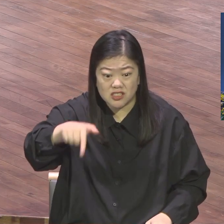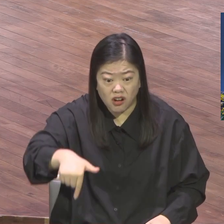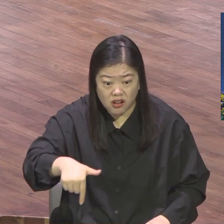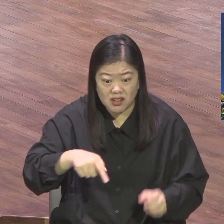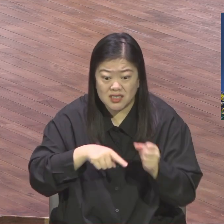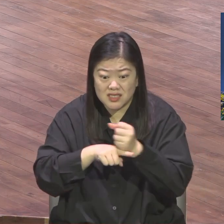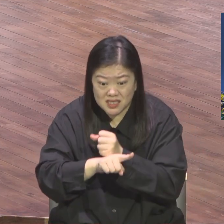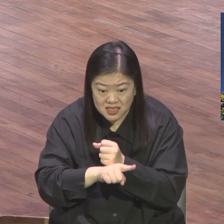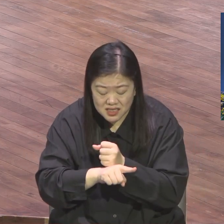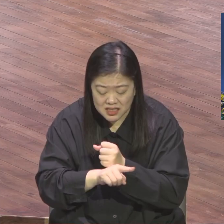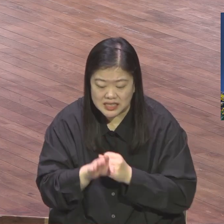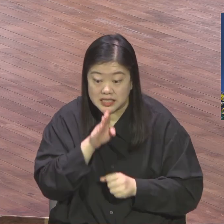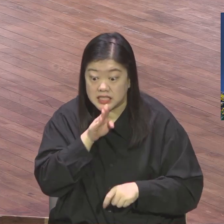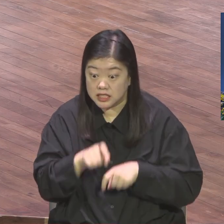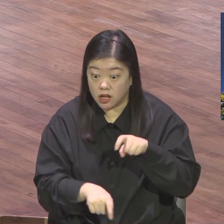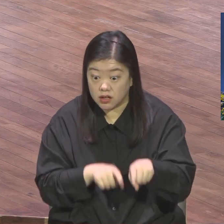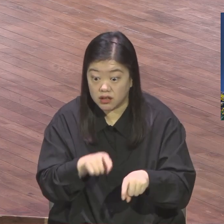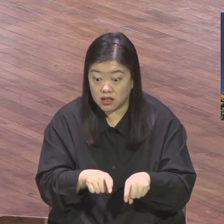것처럼